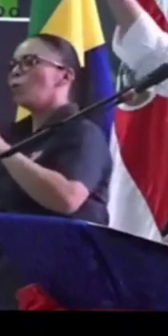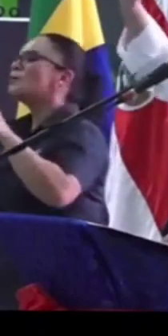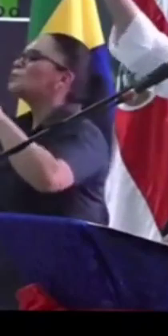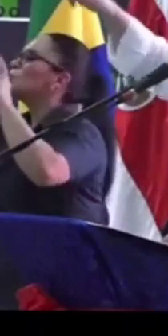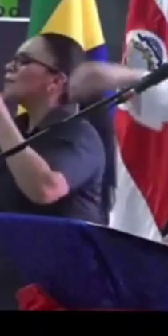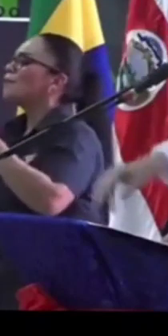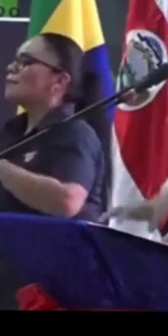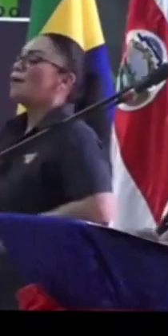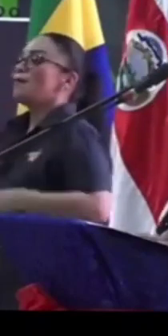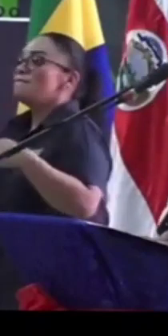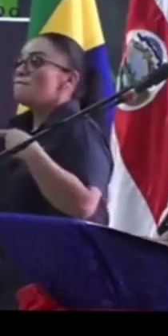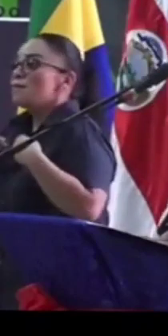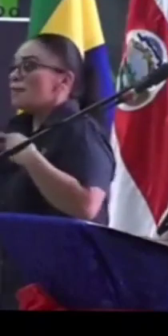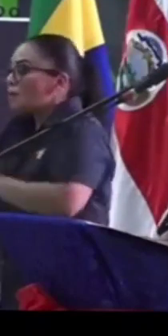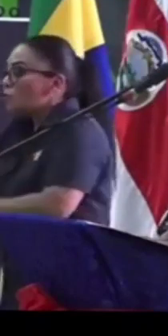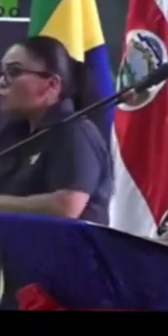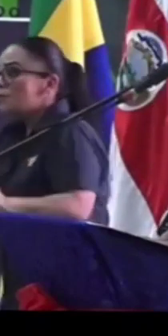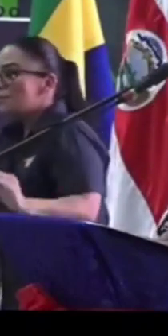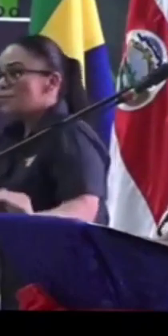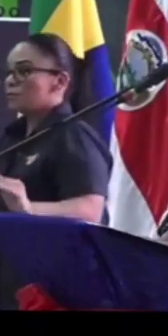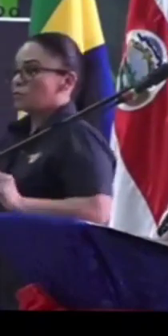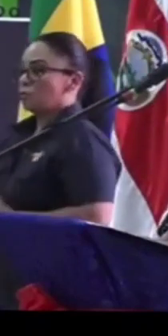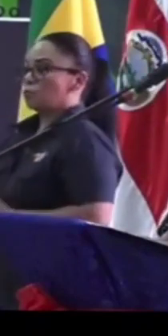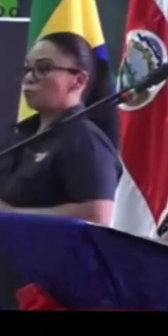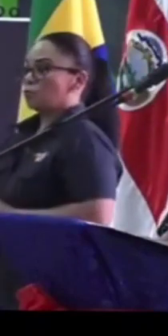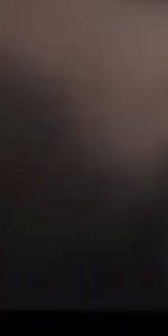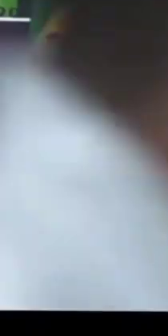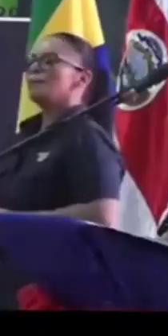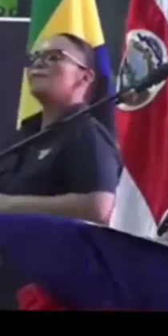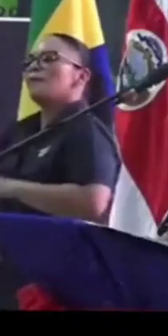trata de la vida de los niños hagámoslo